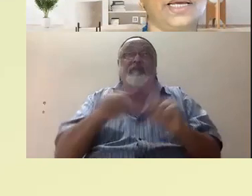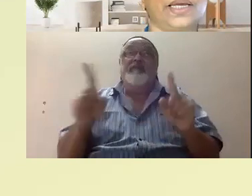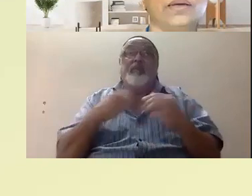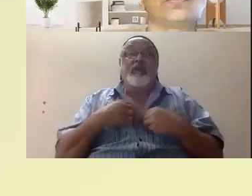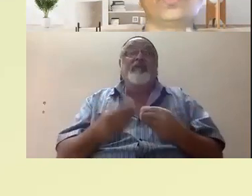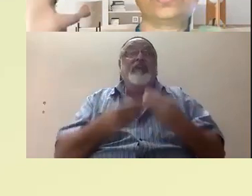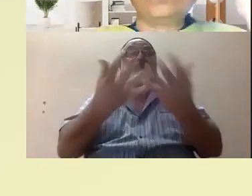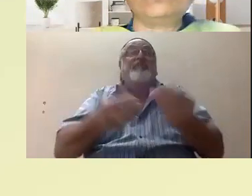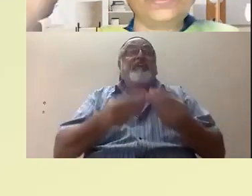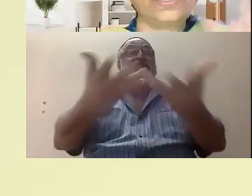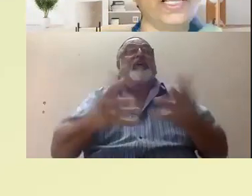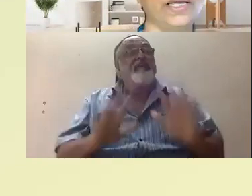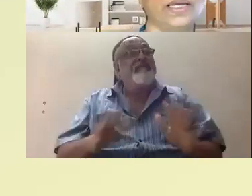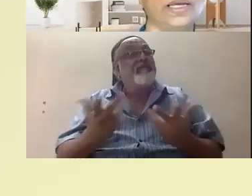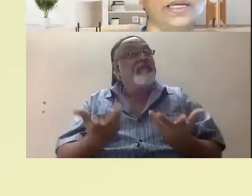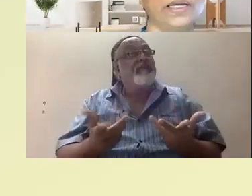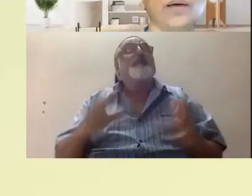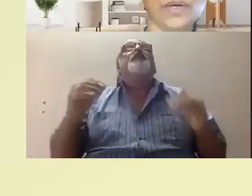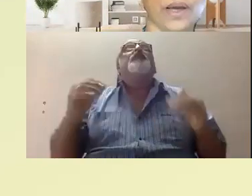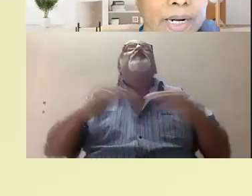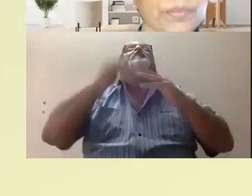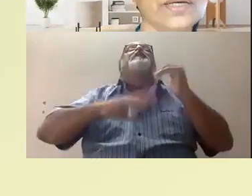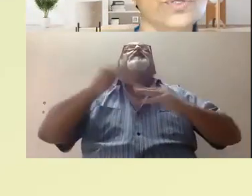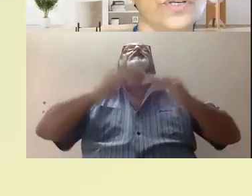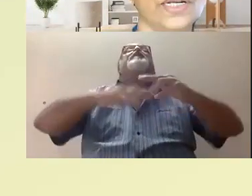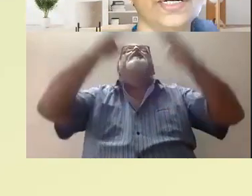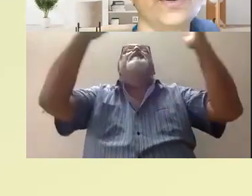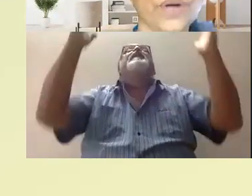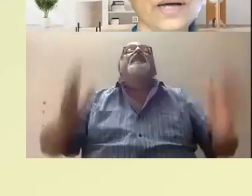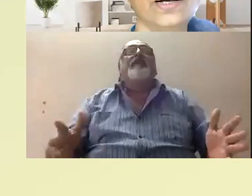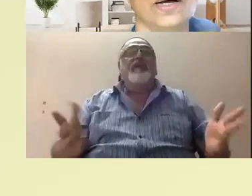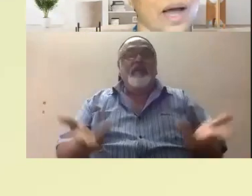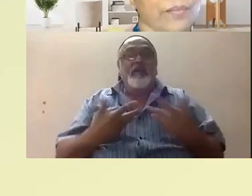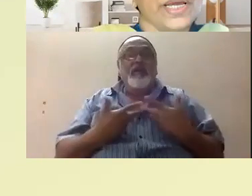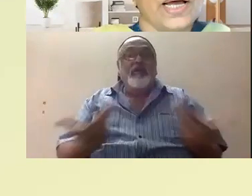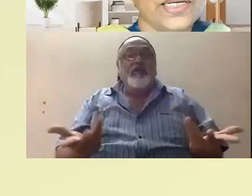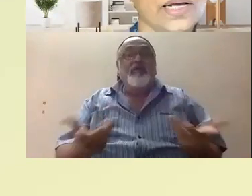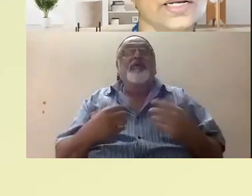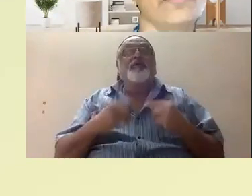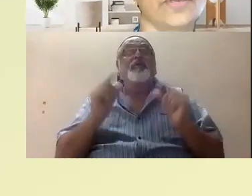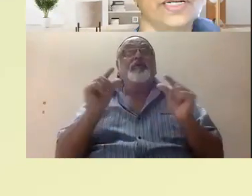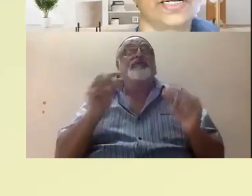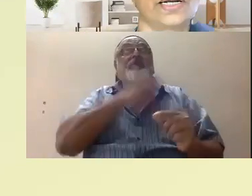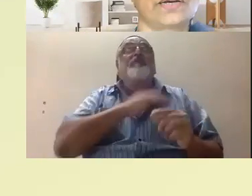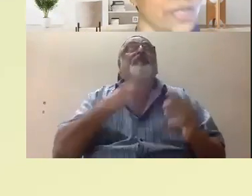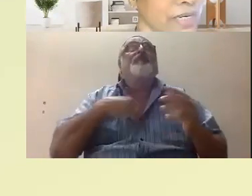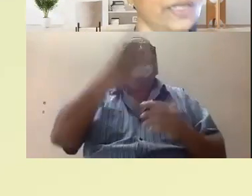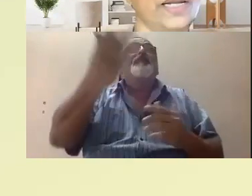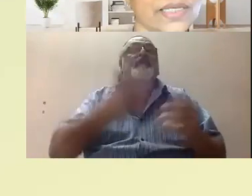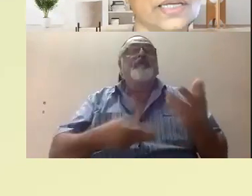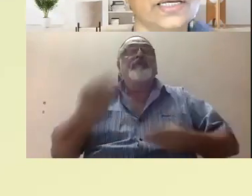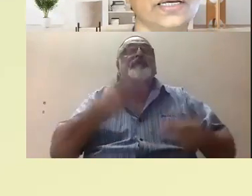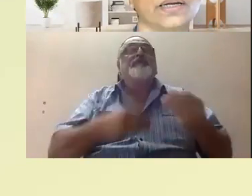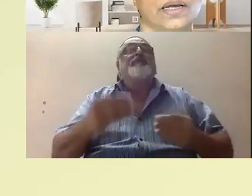आता है कि वो इतना बड़ा बिल्डिंग है, यहाँ पे हमारा भी कुछ फैसिलिटी होगा, हम भी यहाँ जाकर ये फैसिलिटी